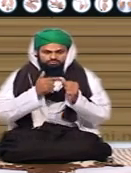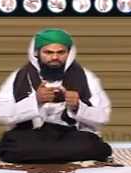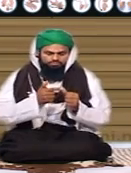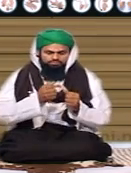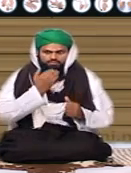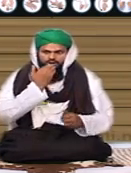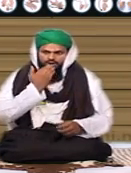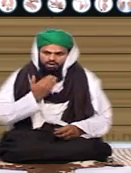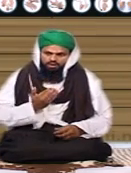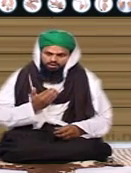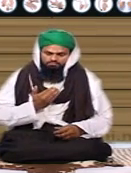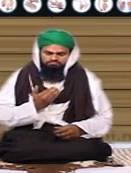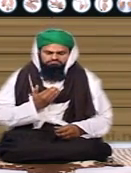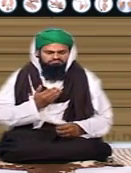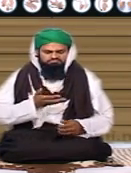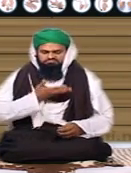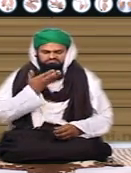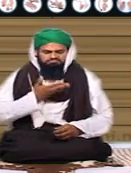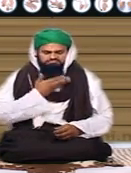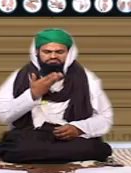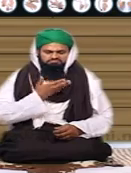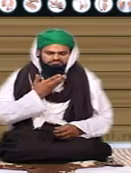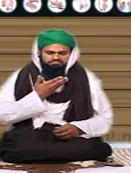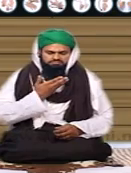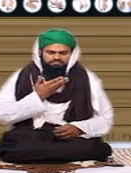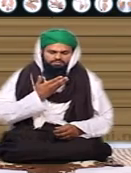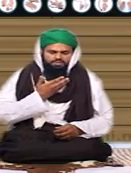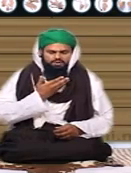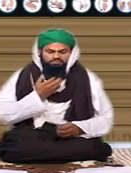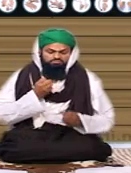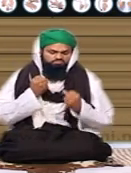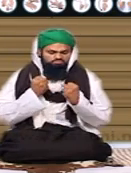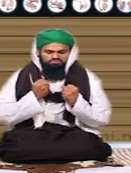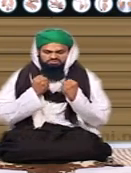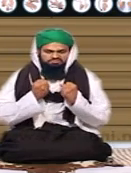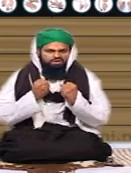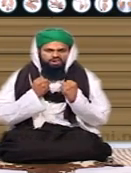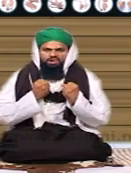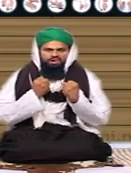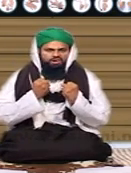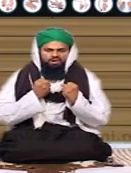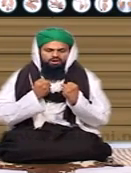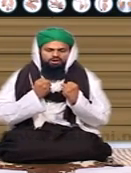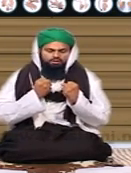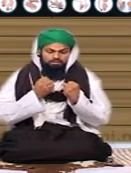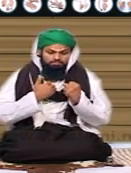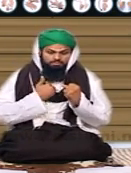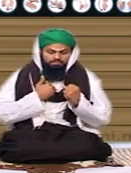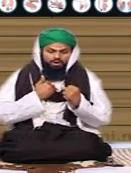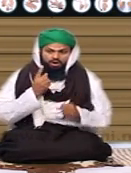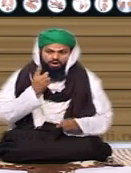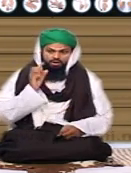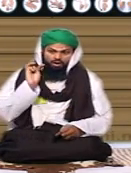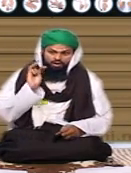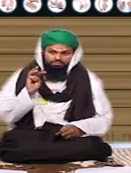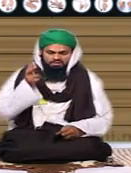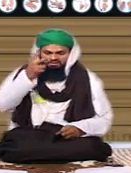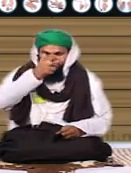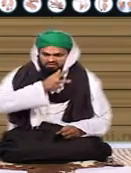پڑے اور فرمانے لگے کہ یہ تو مجھ سے نہیں ہو سکتا کہ روز کی 1000 رکعت اور ہر رکعت میں 1000